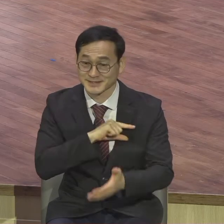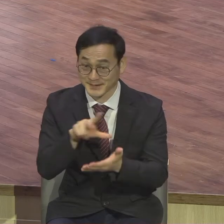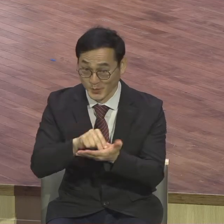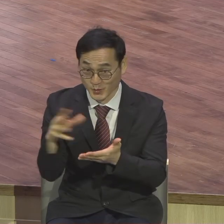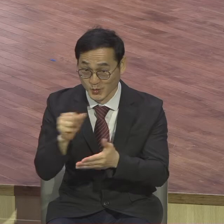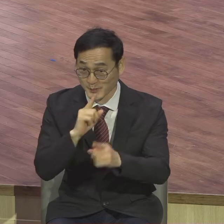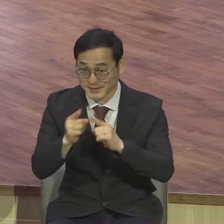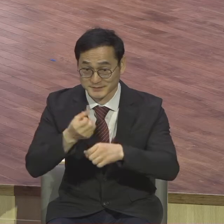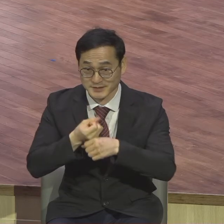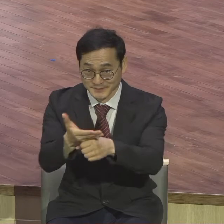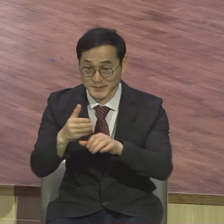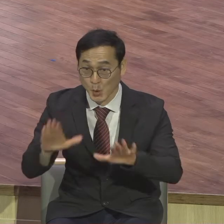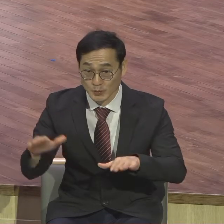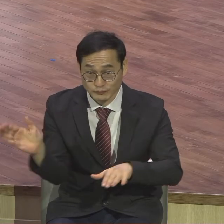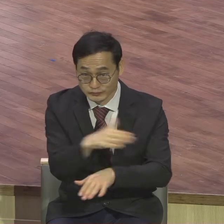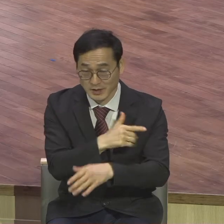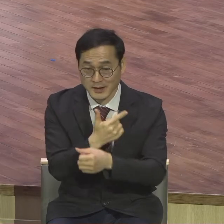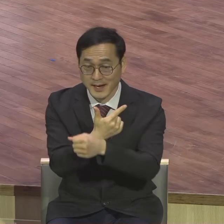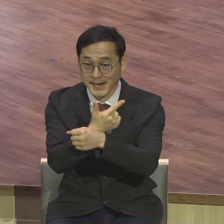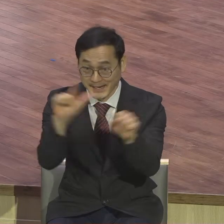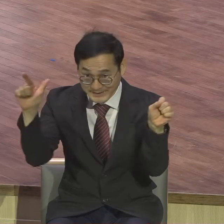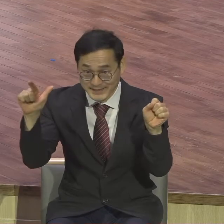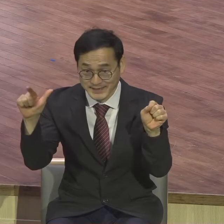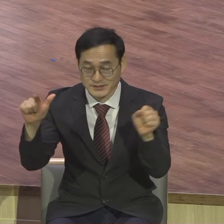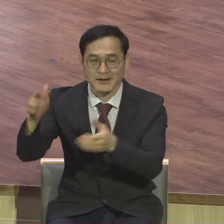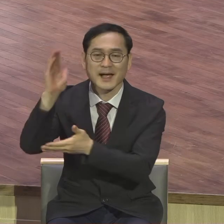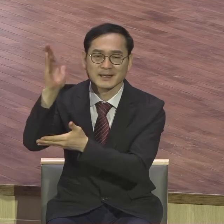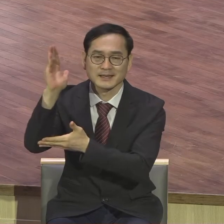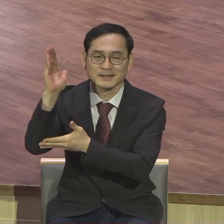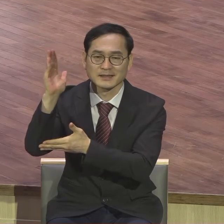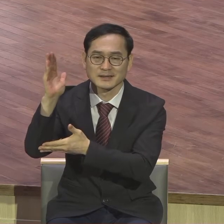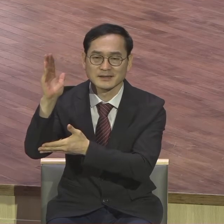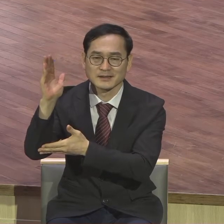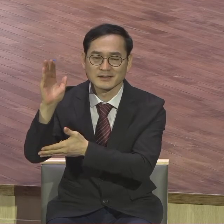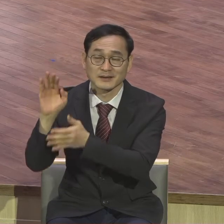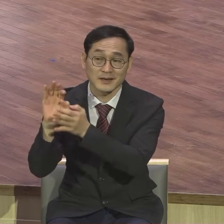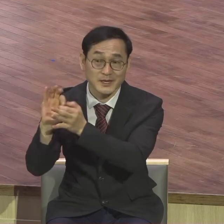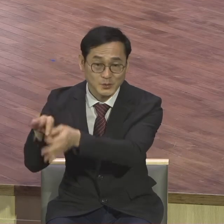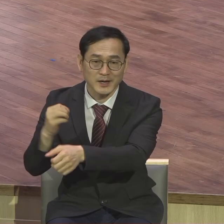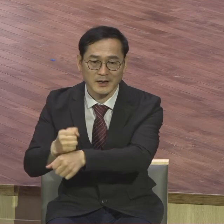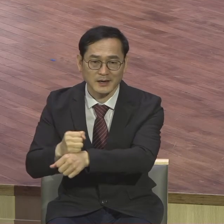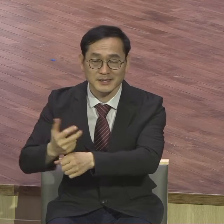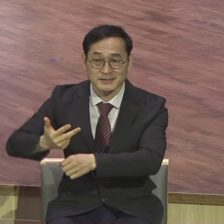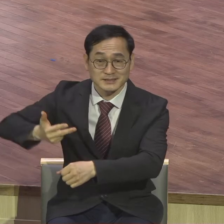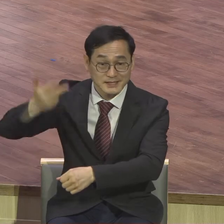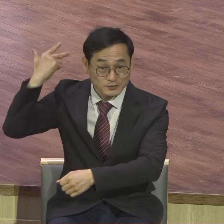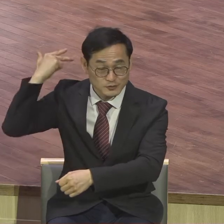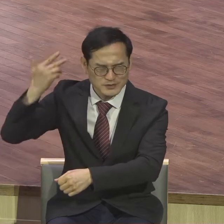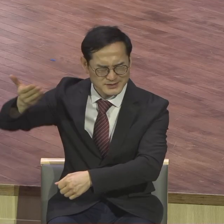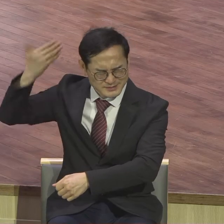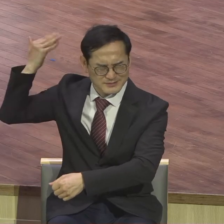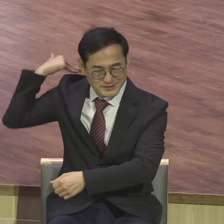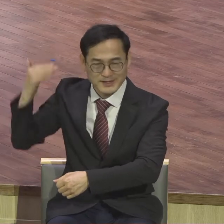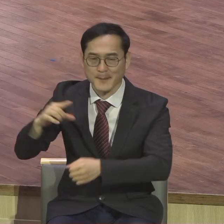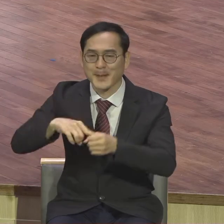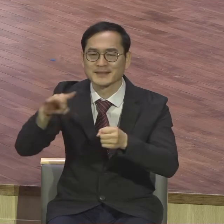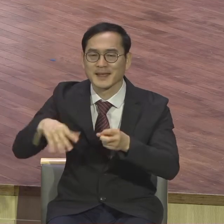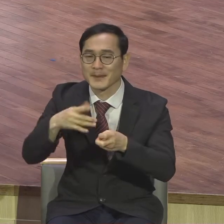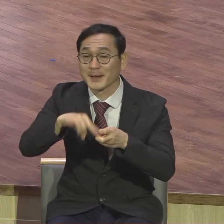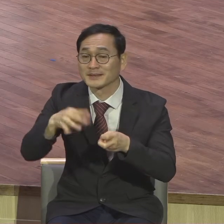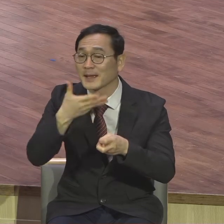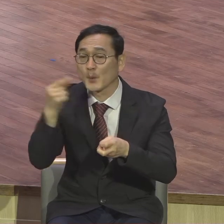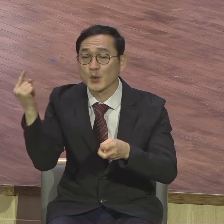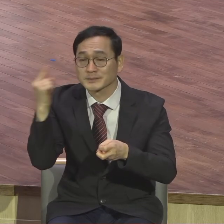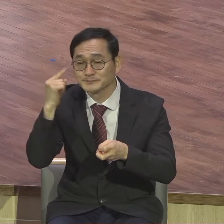갈라디아서를 강해하겠습니다. 지난 시간까지 마태복음을 강해했는데